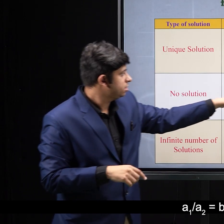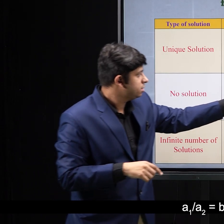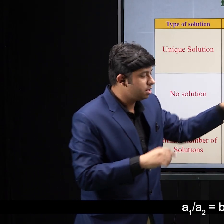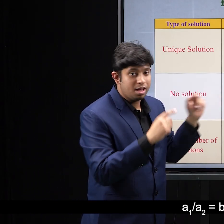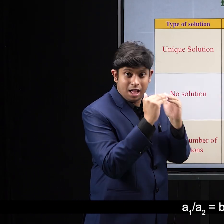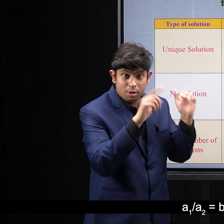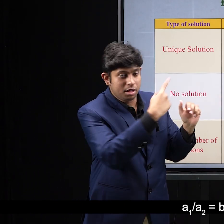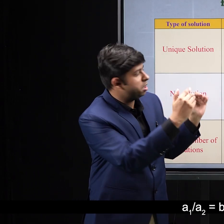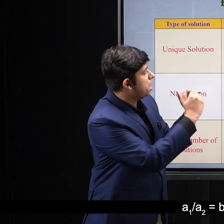a1/a2